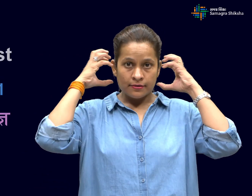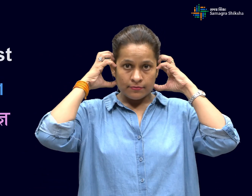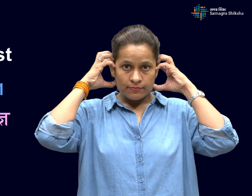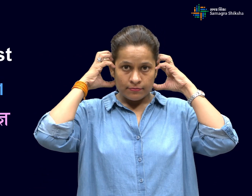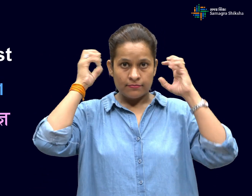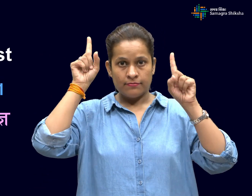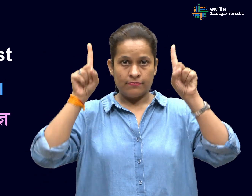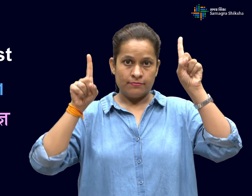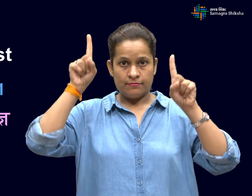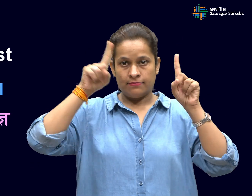શ્રવણ વિશેષજ્ઞ,